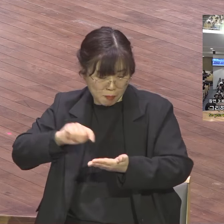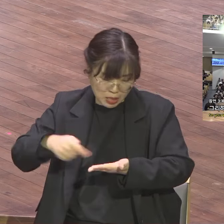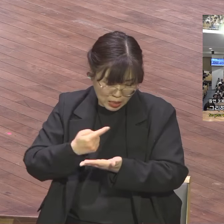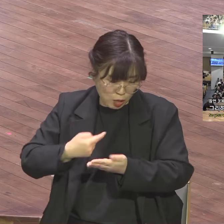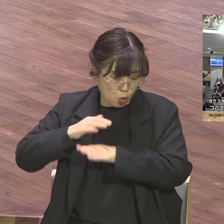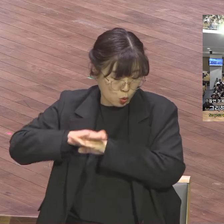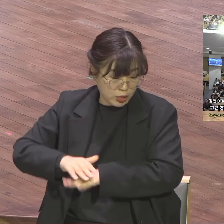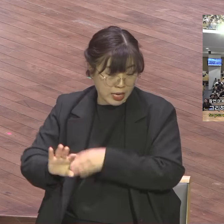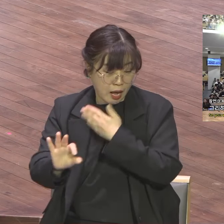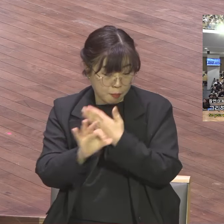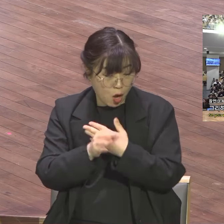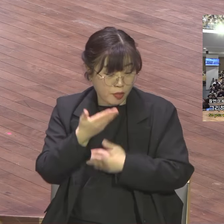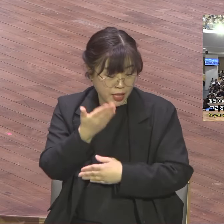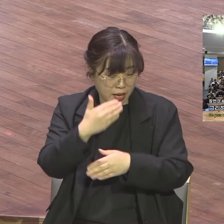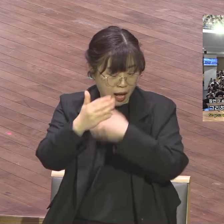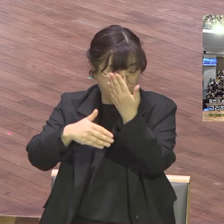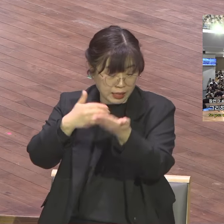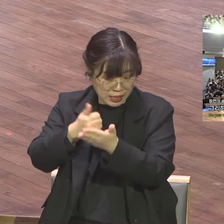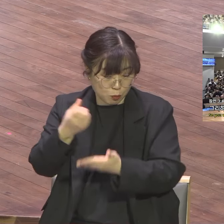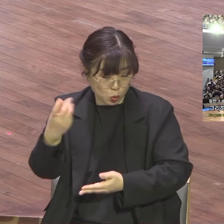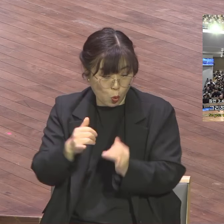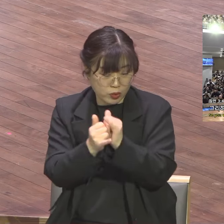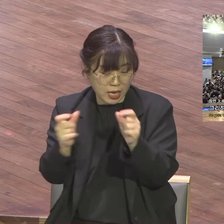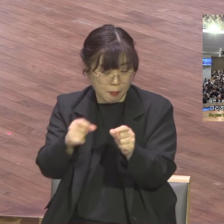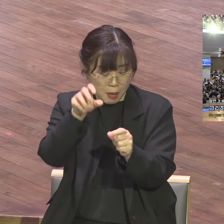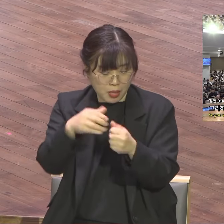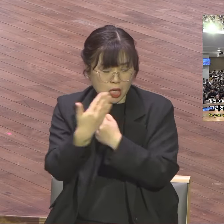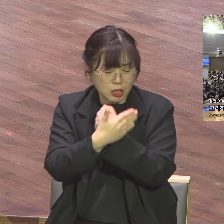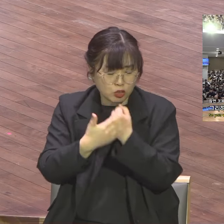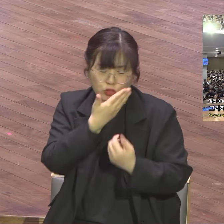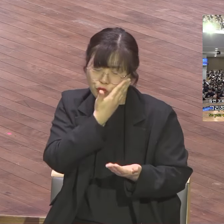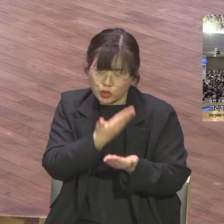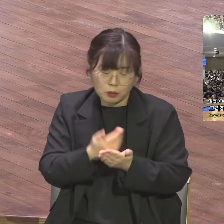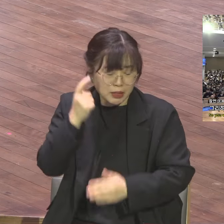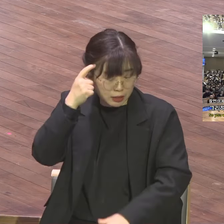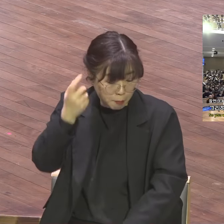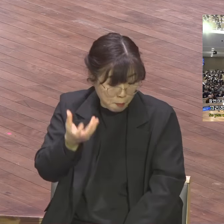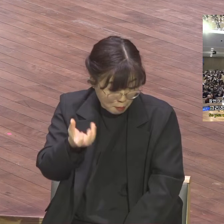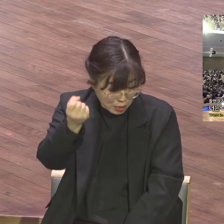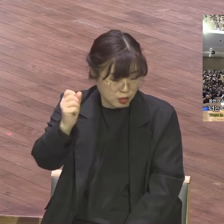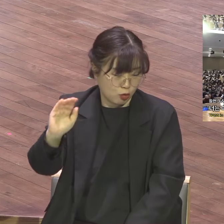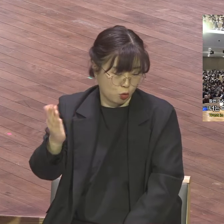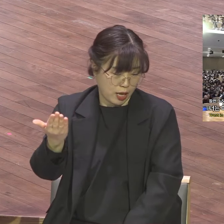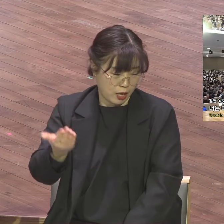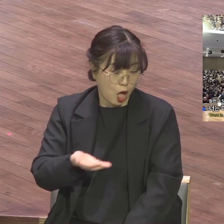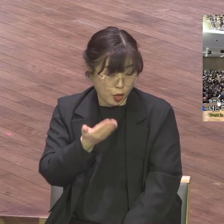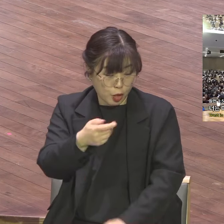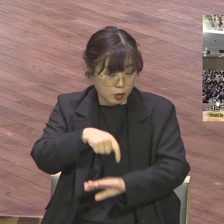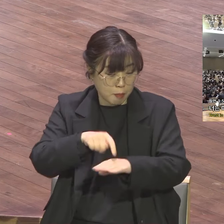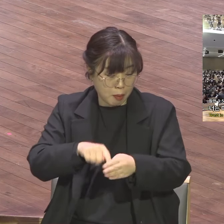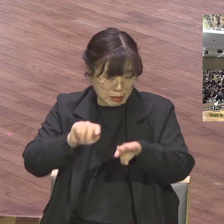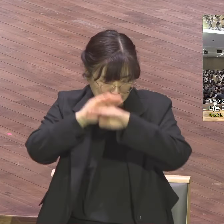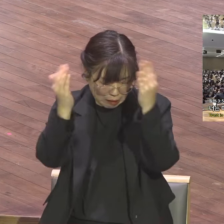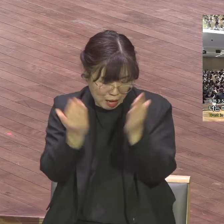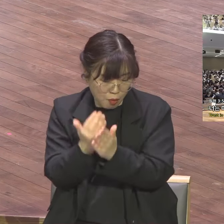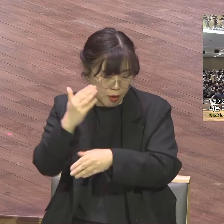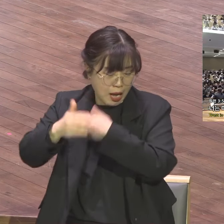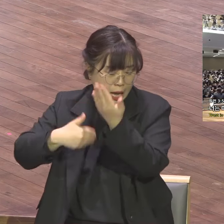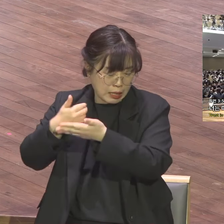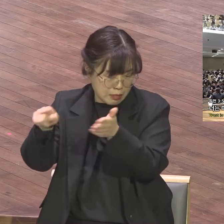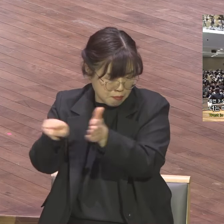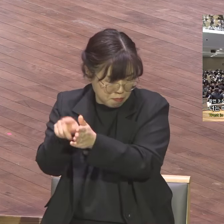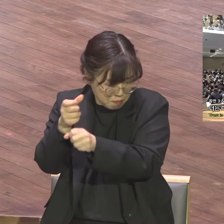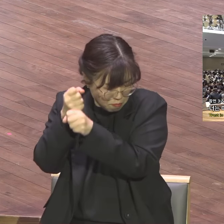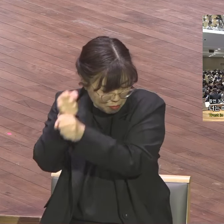새기라. 그리하면 내가 하나님과 사람 앞에서 은총과 귀중히 여김을 받으리라. 너 마음을 다하여